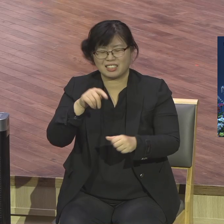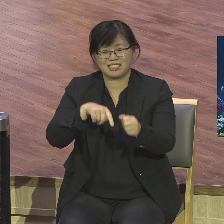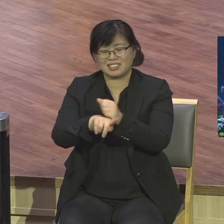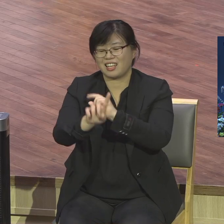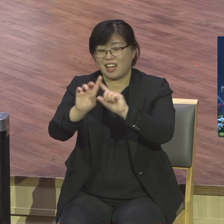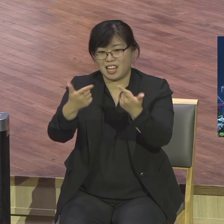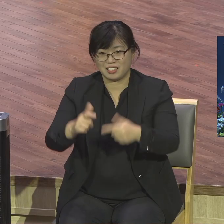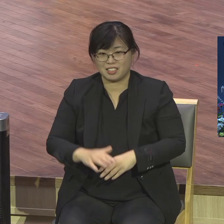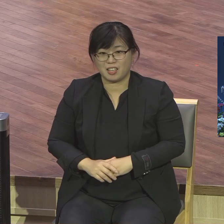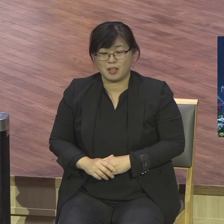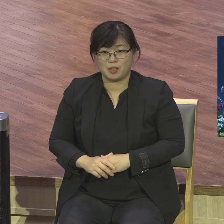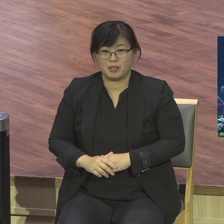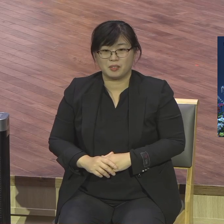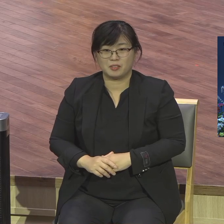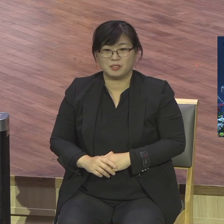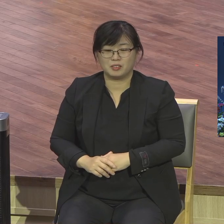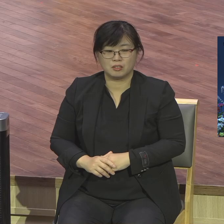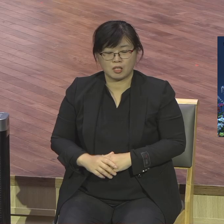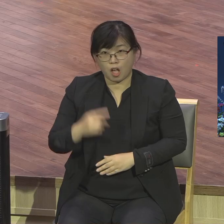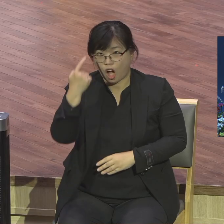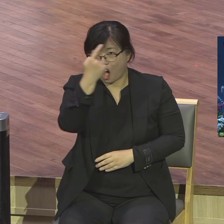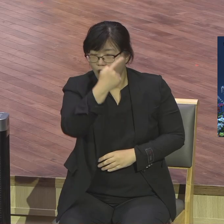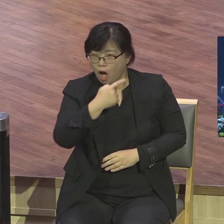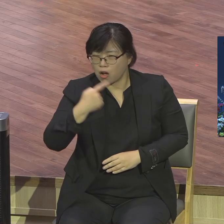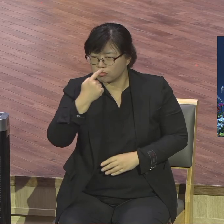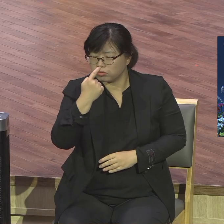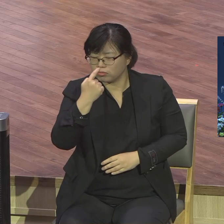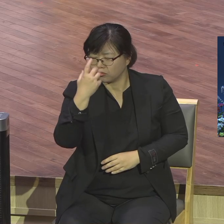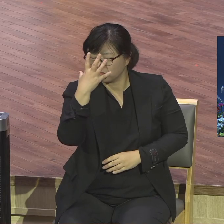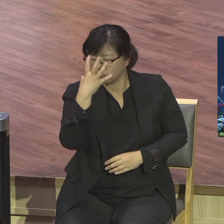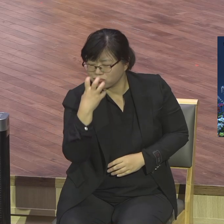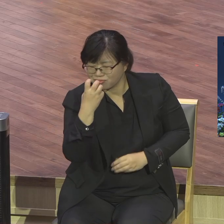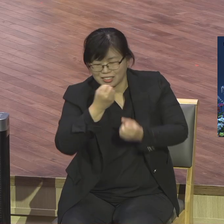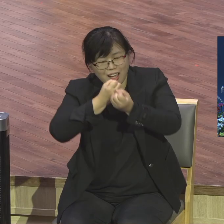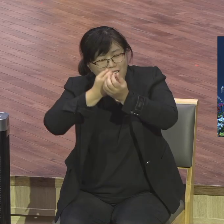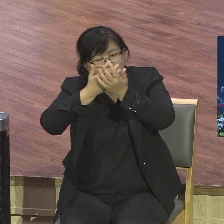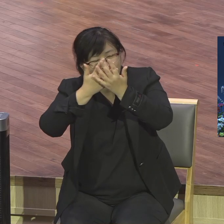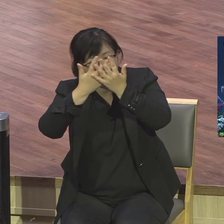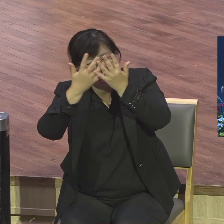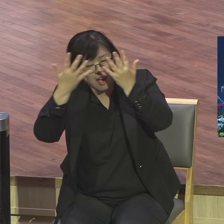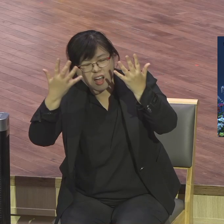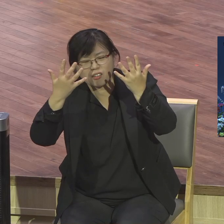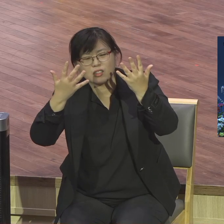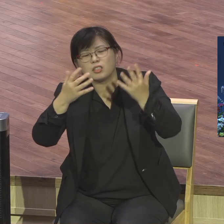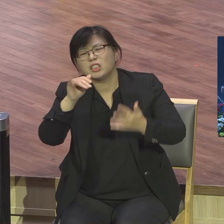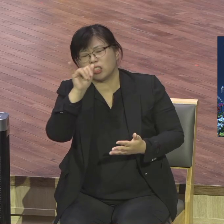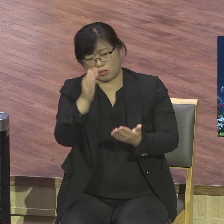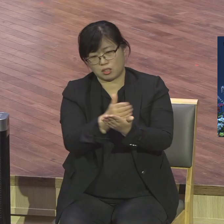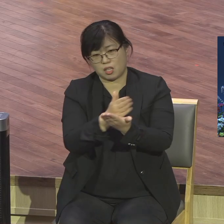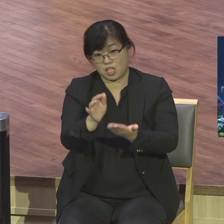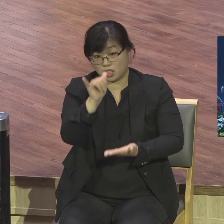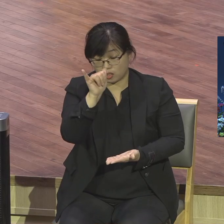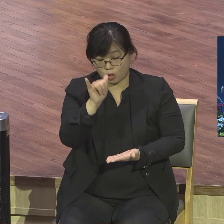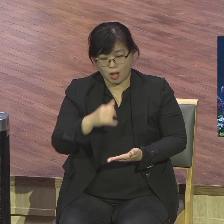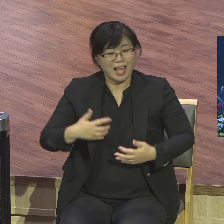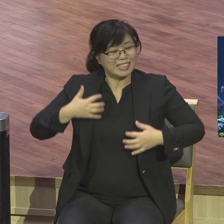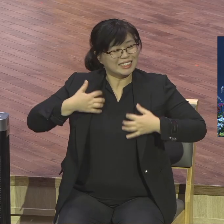날마다 햇빛 보는 사람은 깜짝이 어쩔 수 없잖아요 그게 아니잖아요 즐거움 넘치고